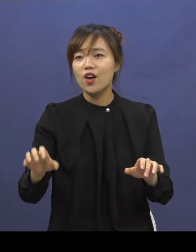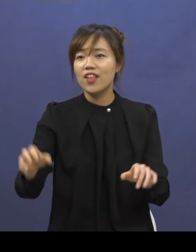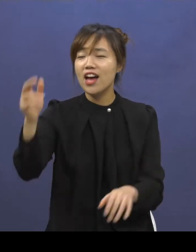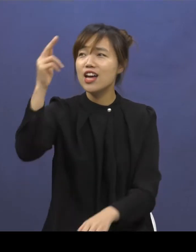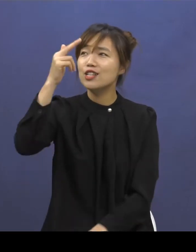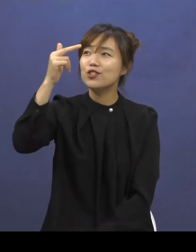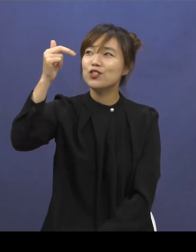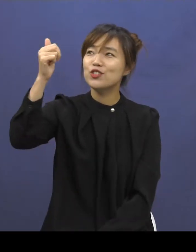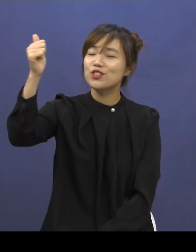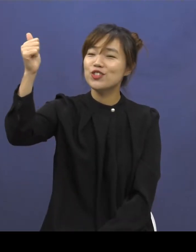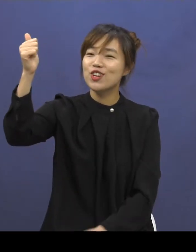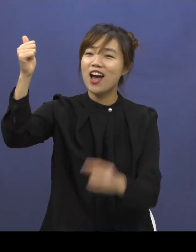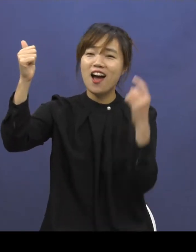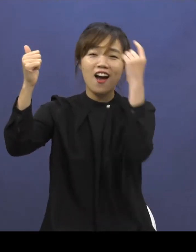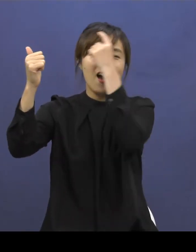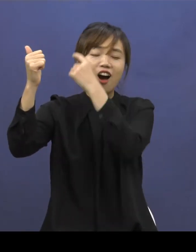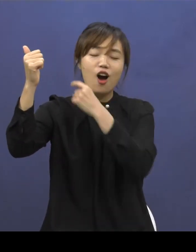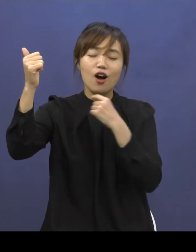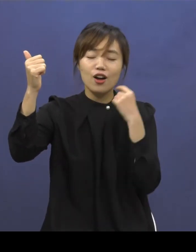어디서나 주